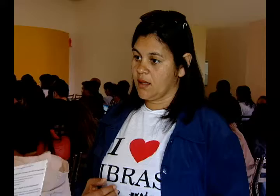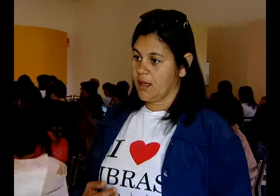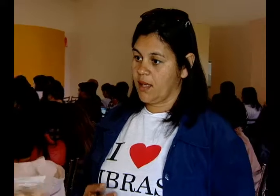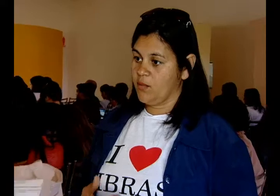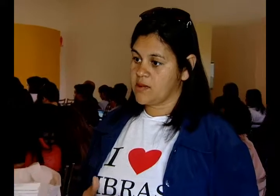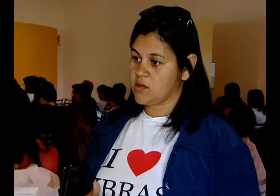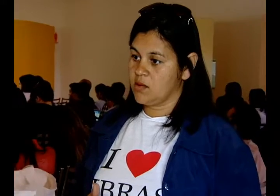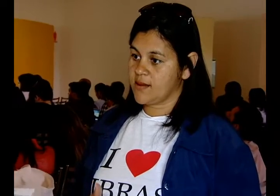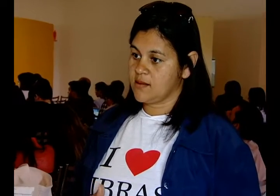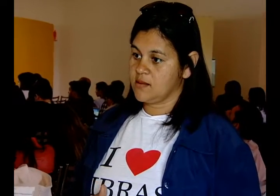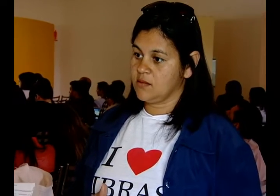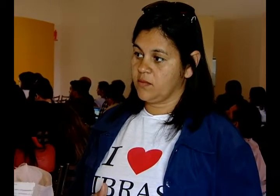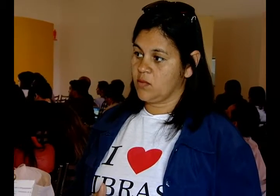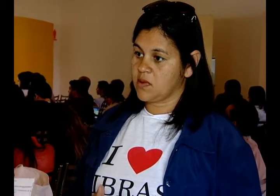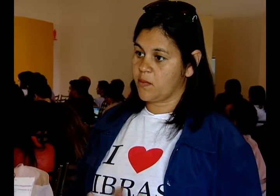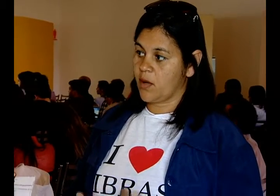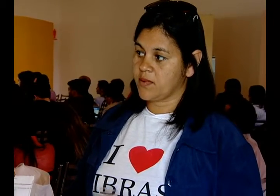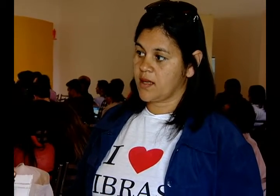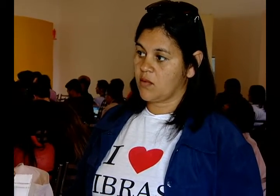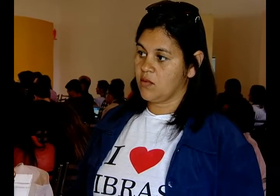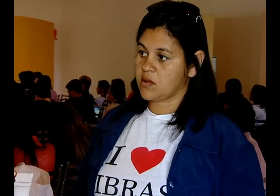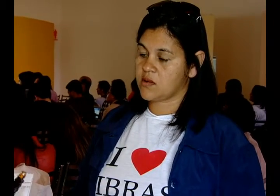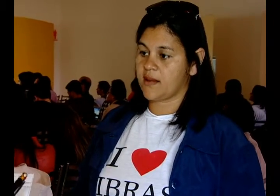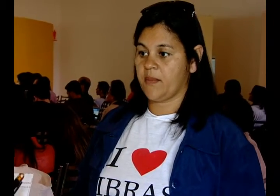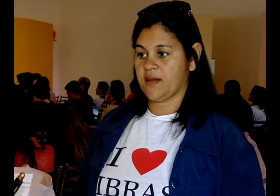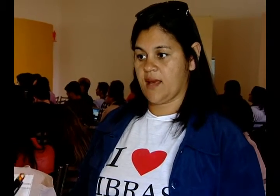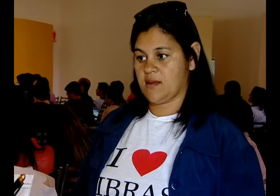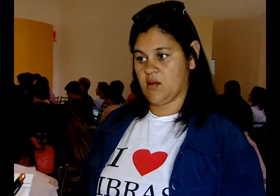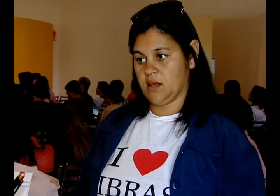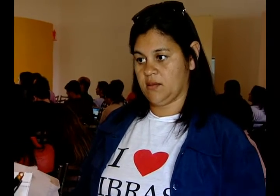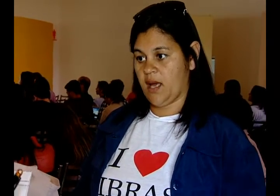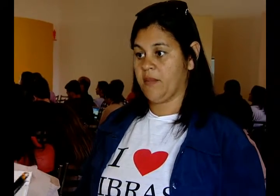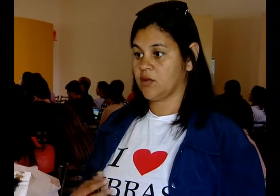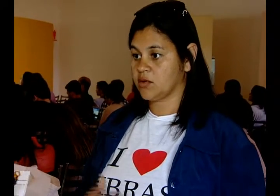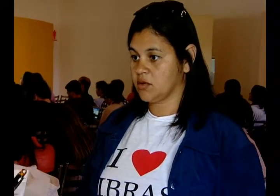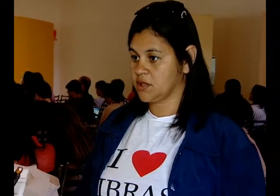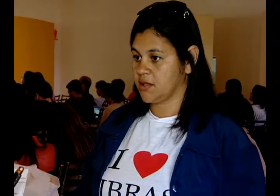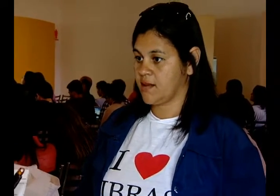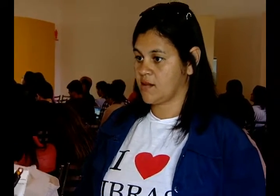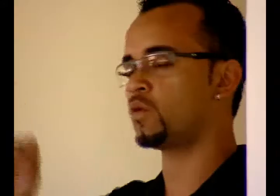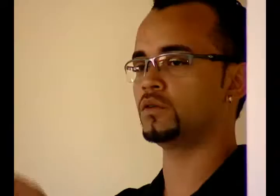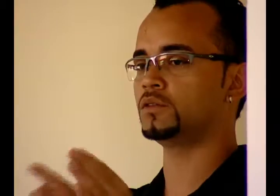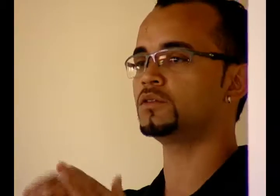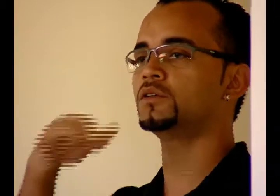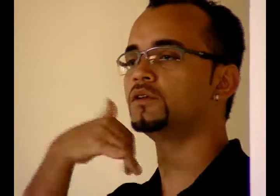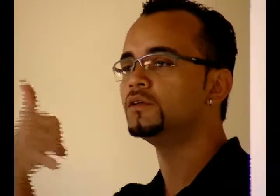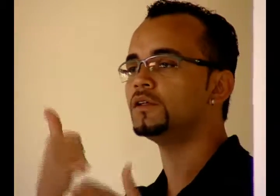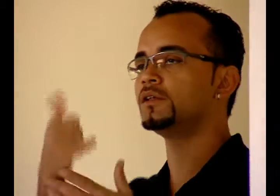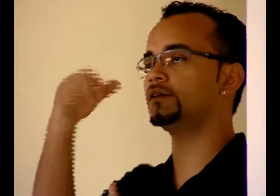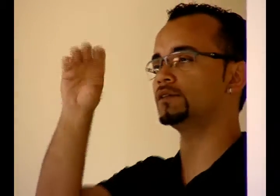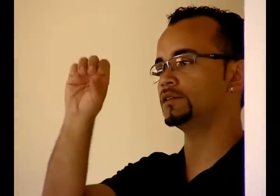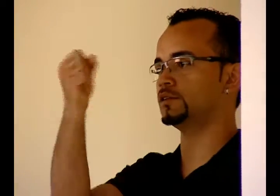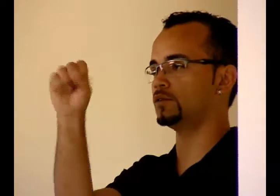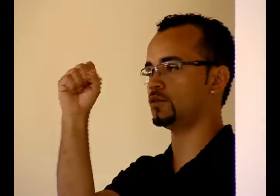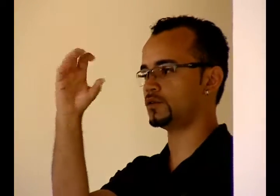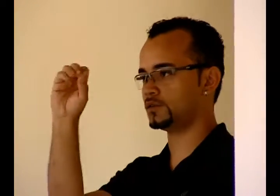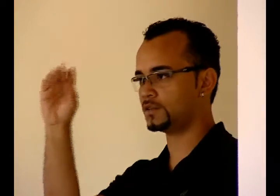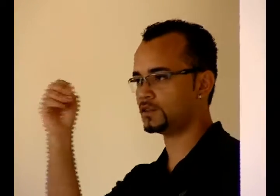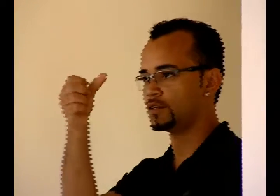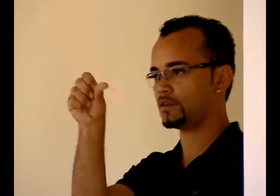Eliene Aquino vem da cidade de Iguaí para a Vitória da Conquista quatro vezes por semana para participar do curso de libras oferecido pelo